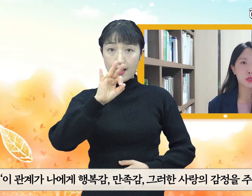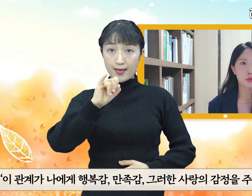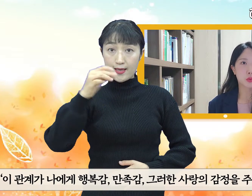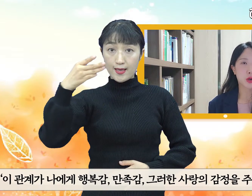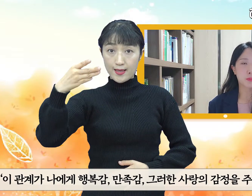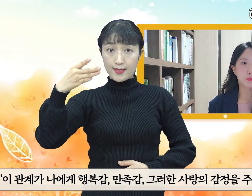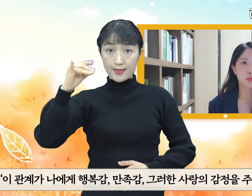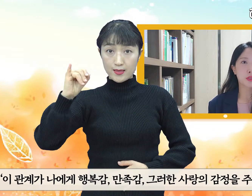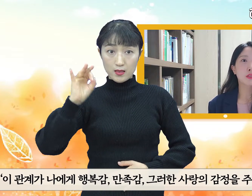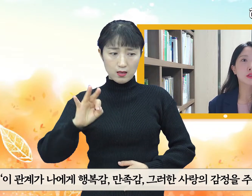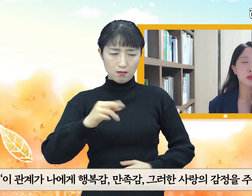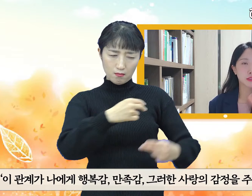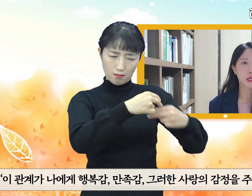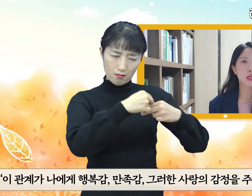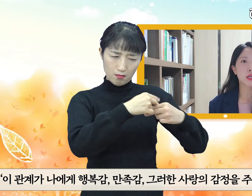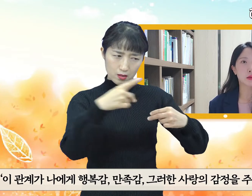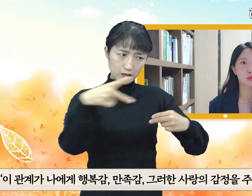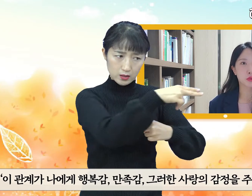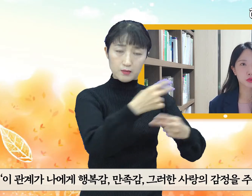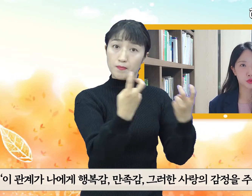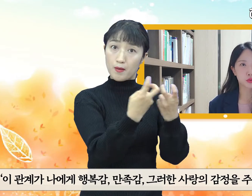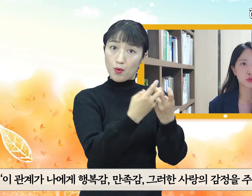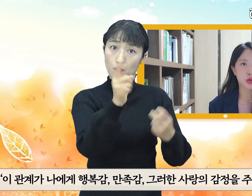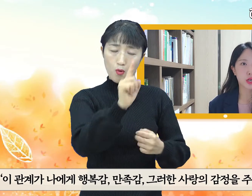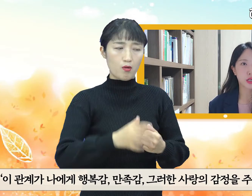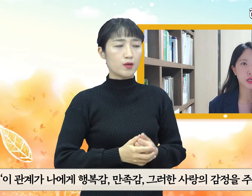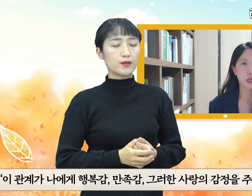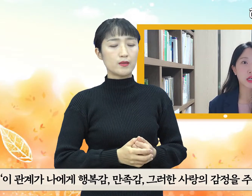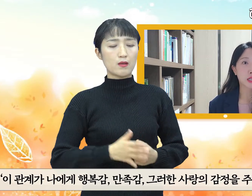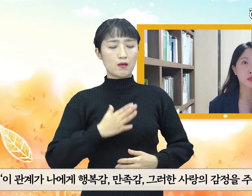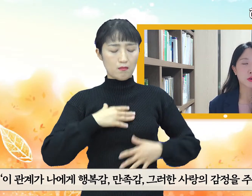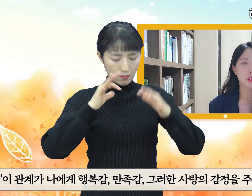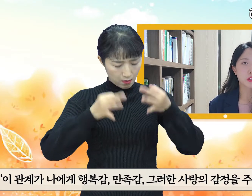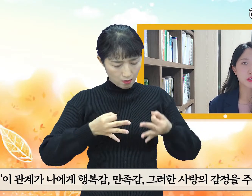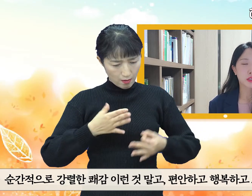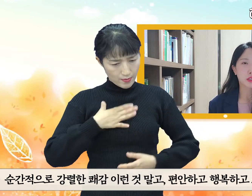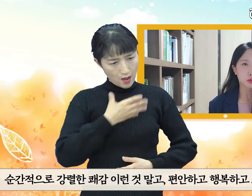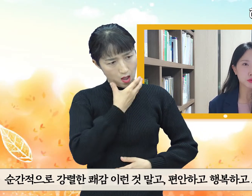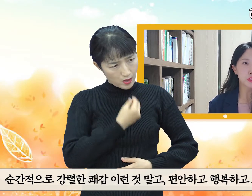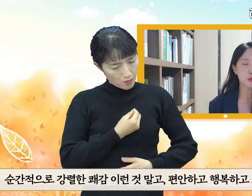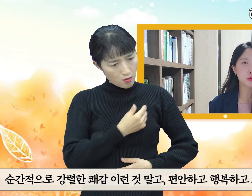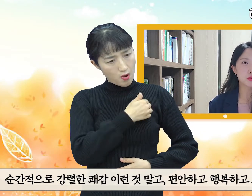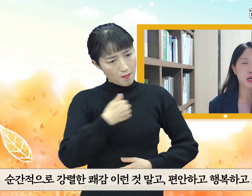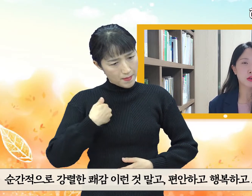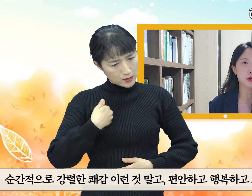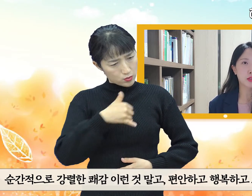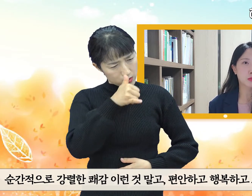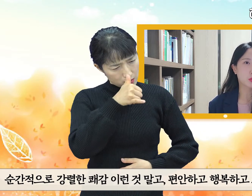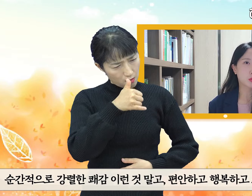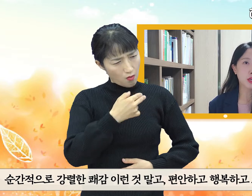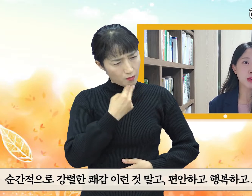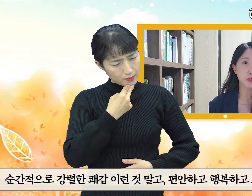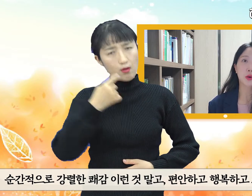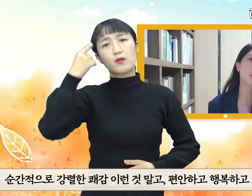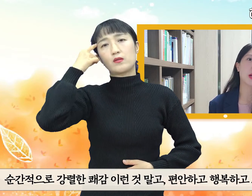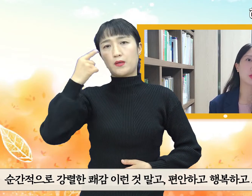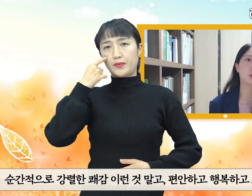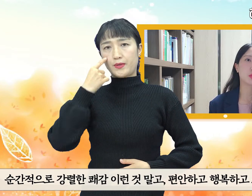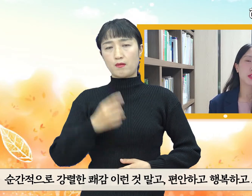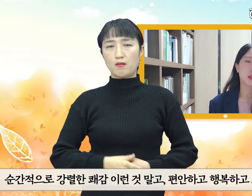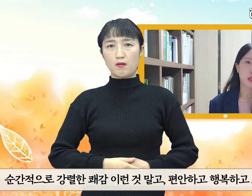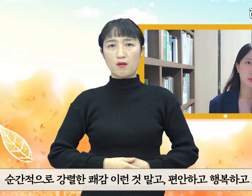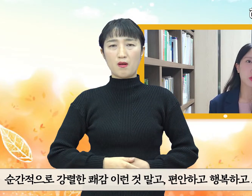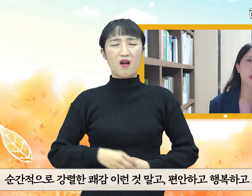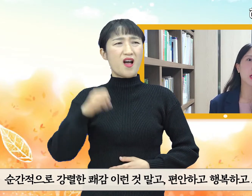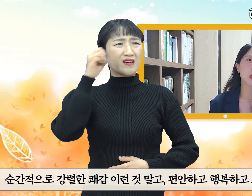행복감, 만족감, 그러한 사랑의 감정을 주는가라는 거예요. 그냥 순간적으로 강렬한 뭐 쾌감 이런 거